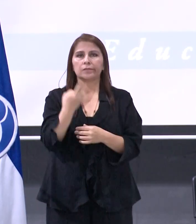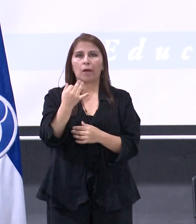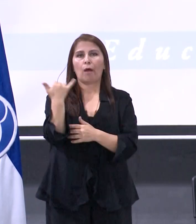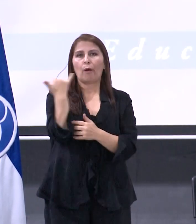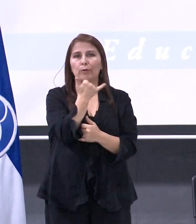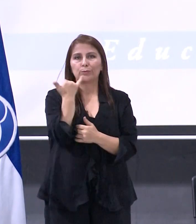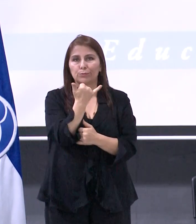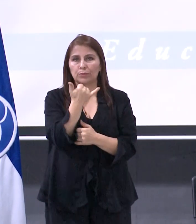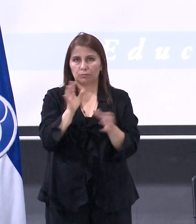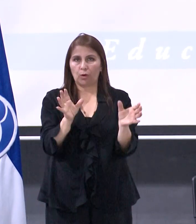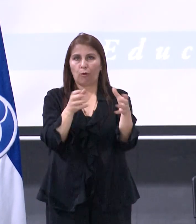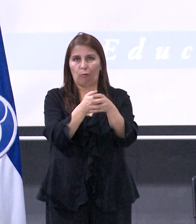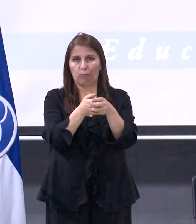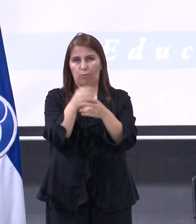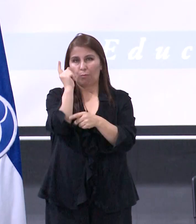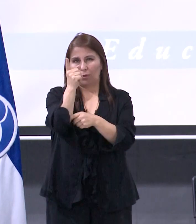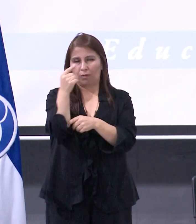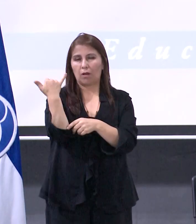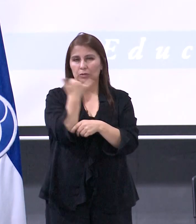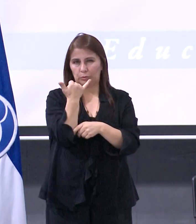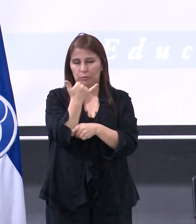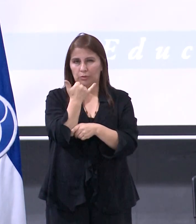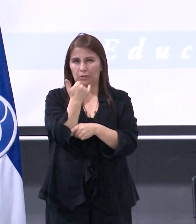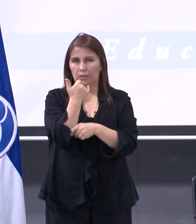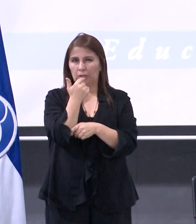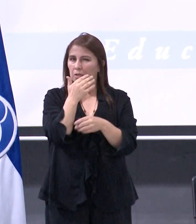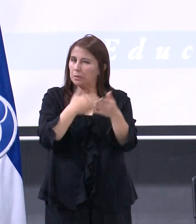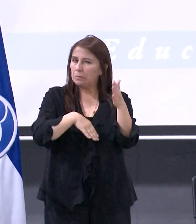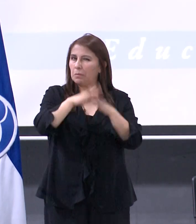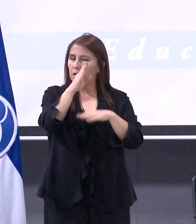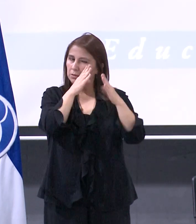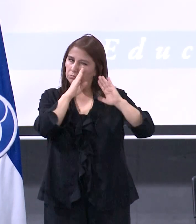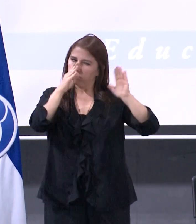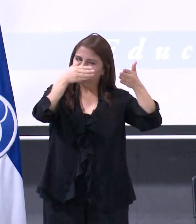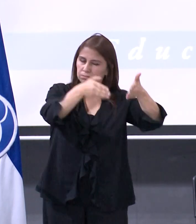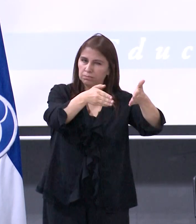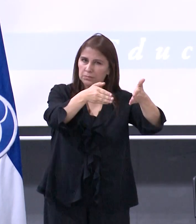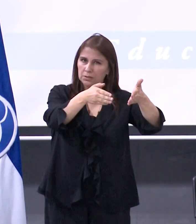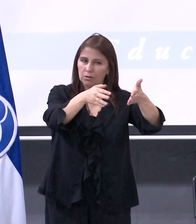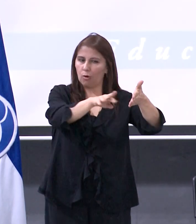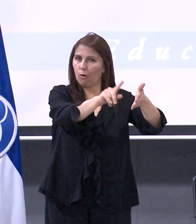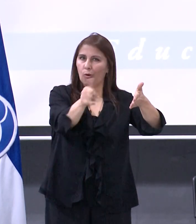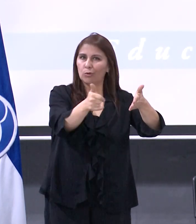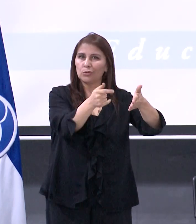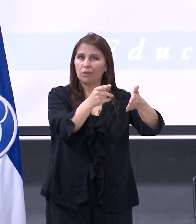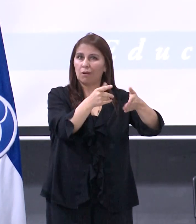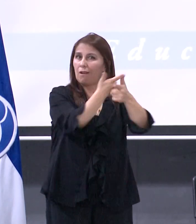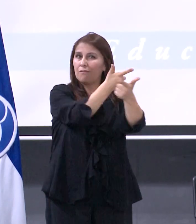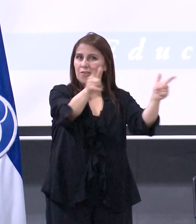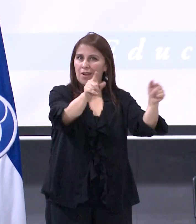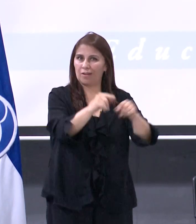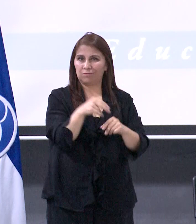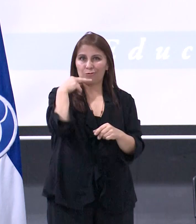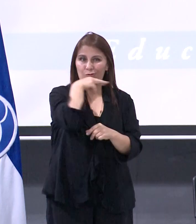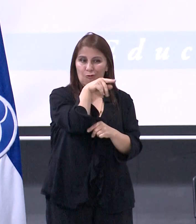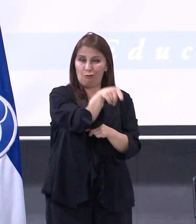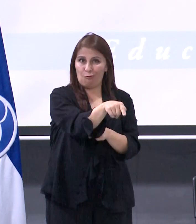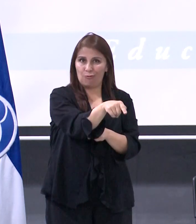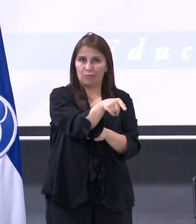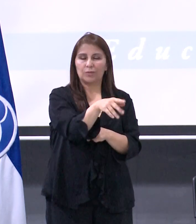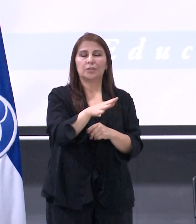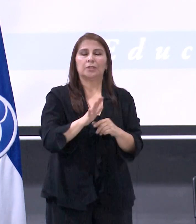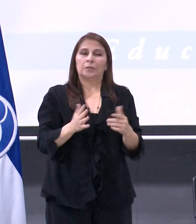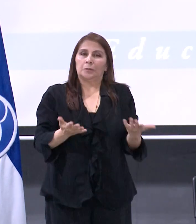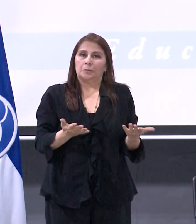luego viene toda una tendencia más desde los liberales que llevan a que